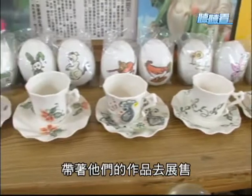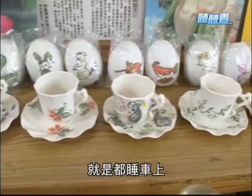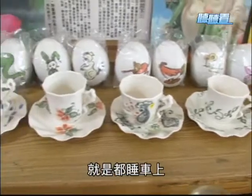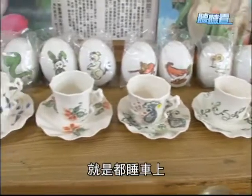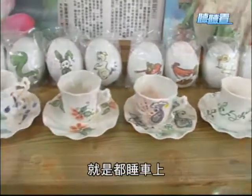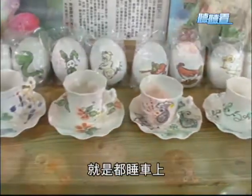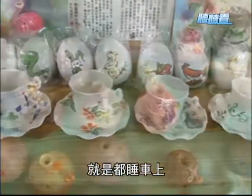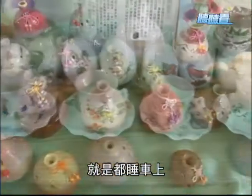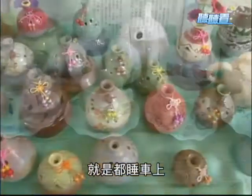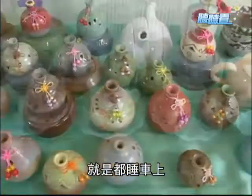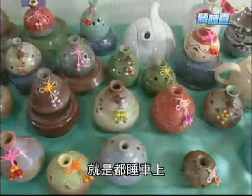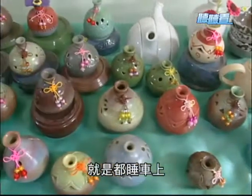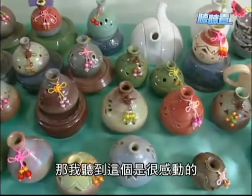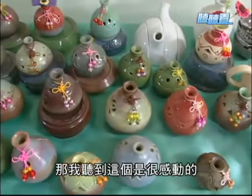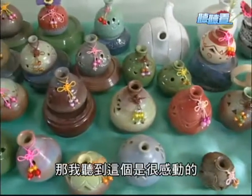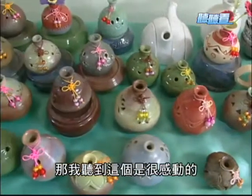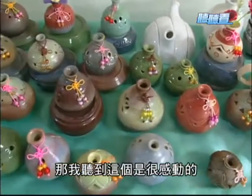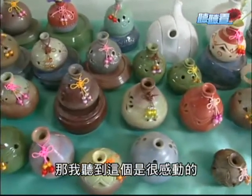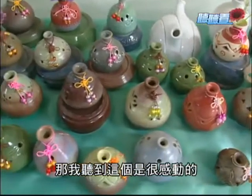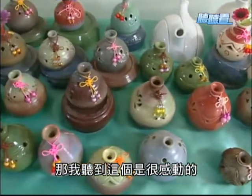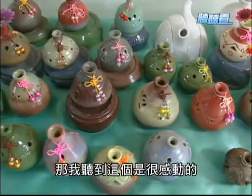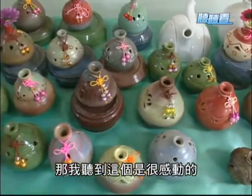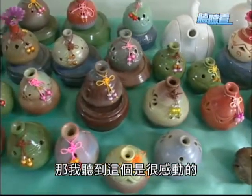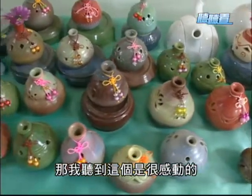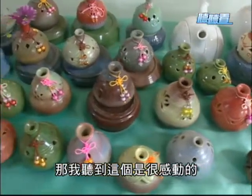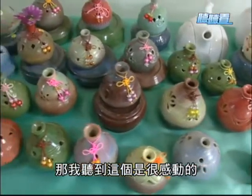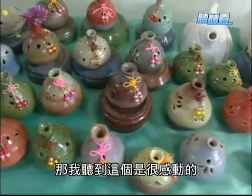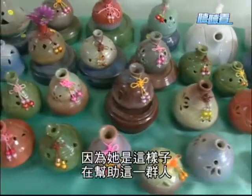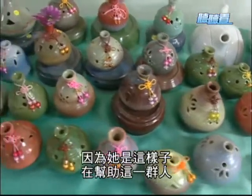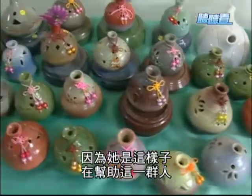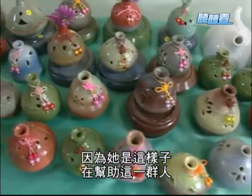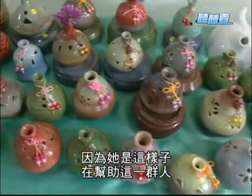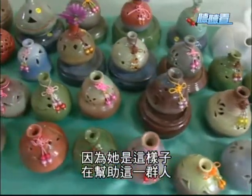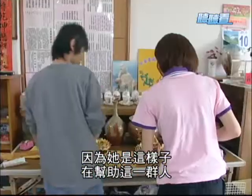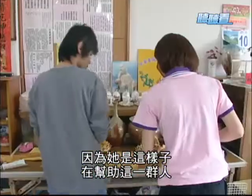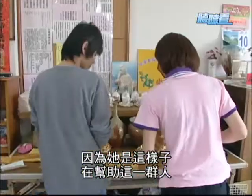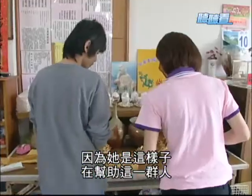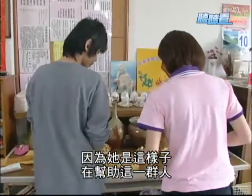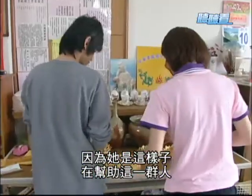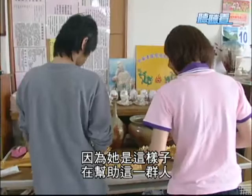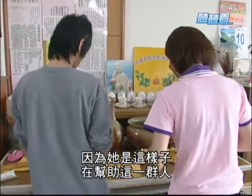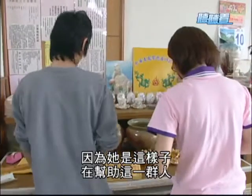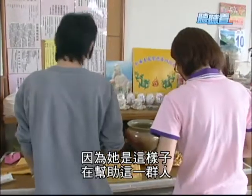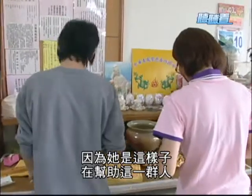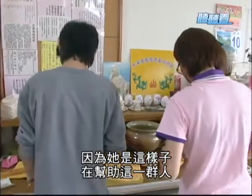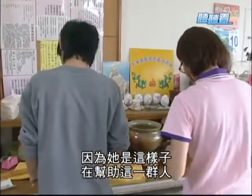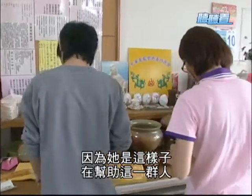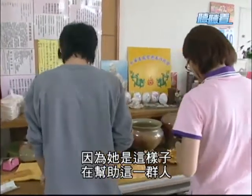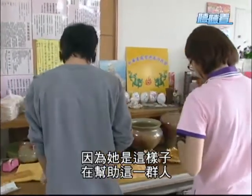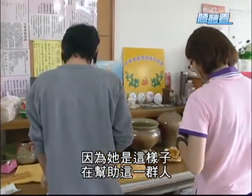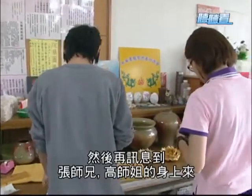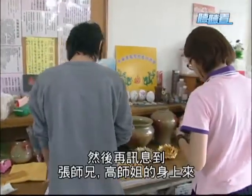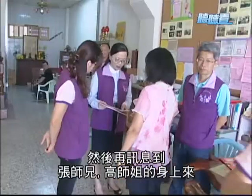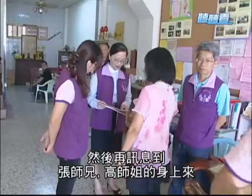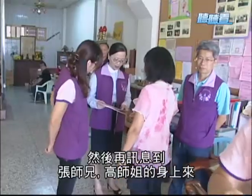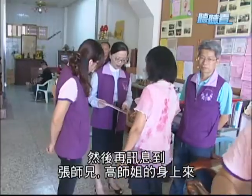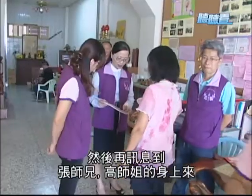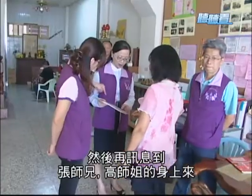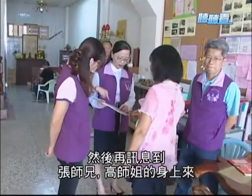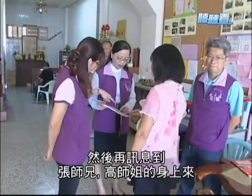睡车上。那我听到这个是很感动的，因为他是这样子在帮助这群人，然后再讯息到张